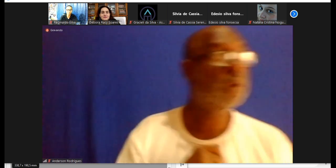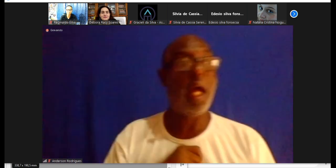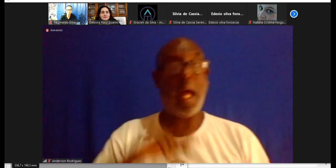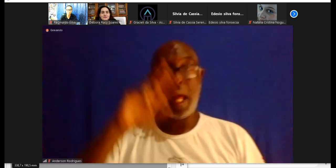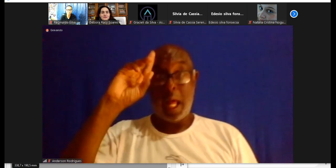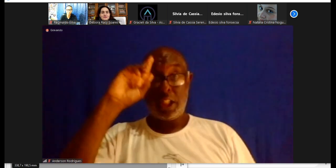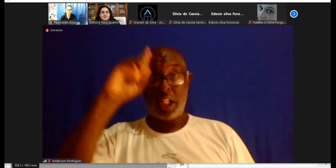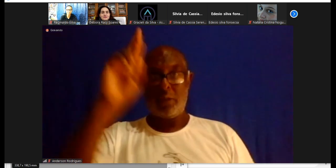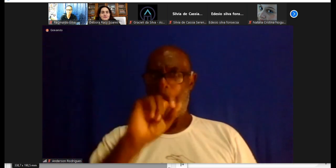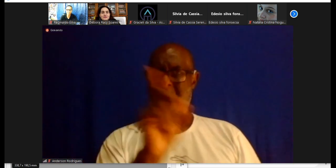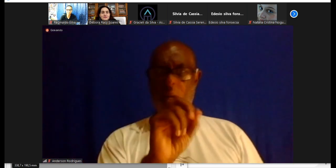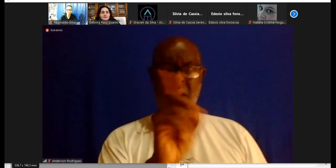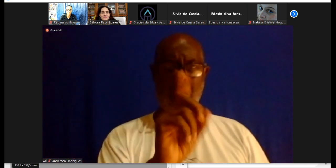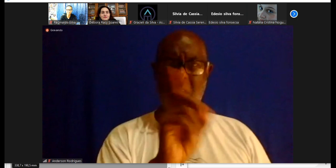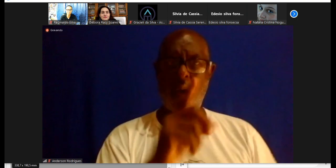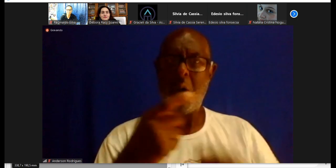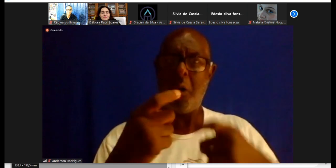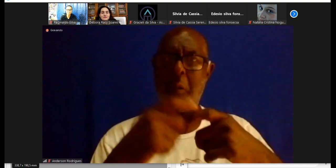tinha